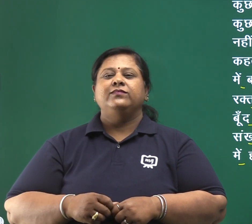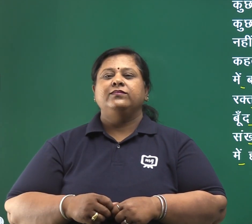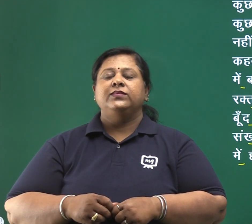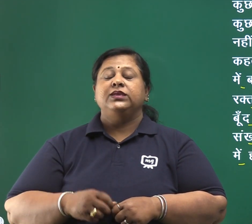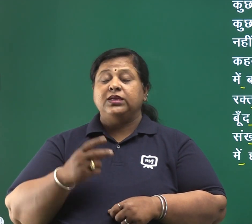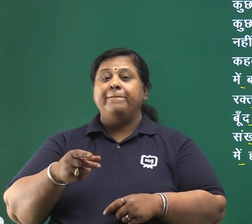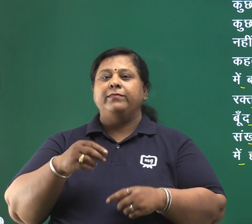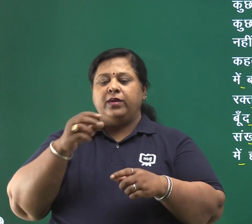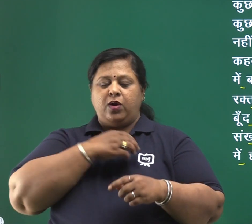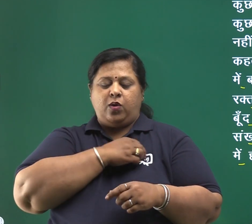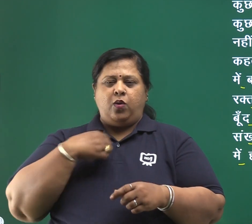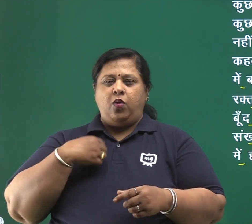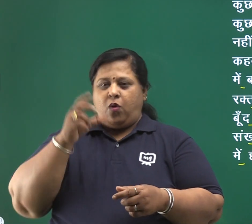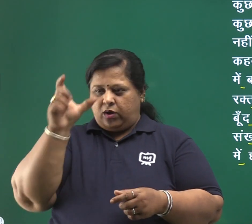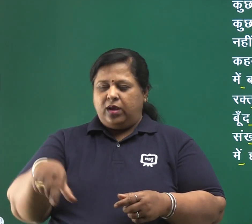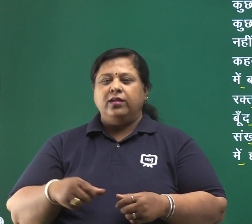जब डॉक्टर